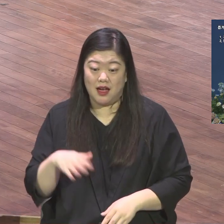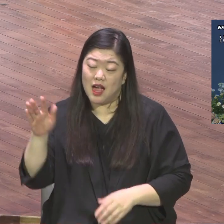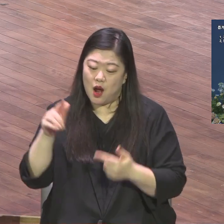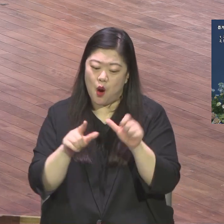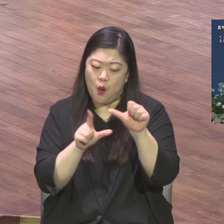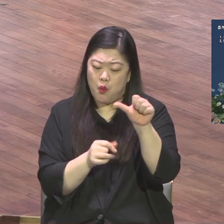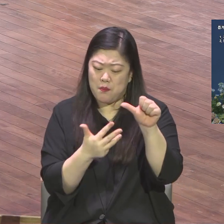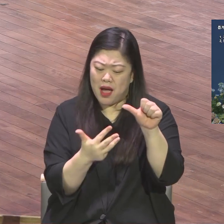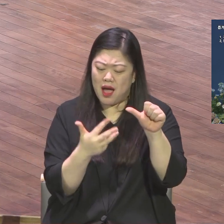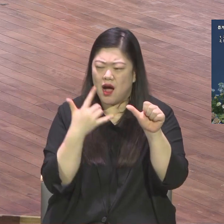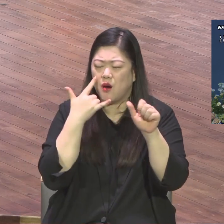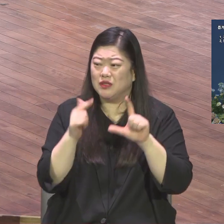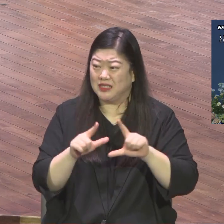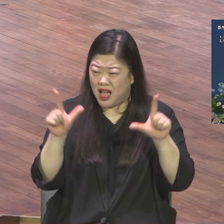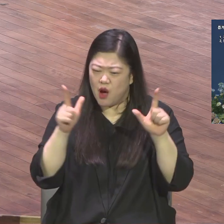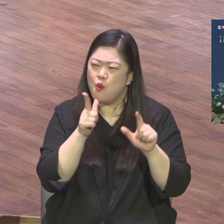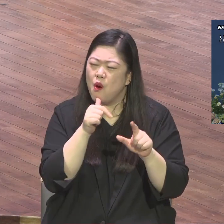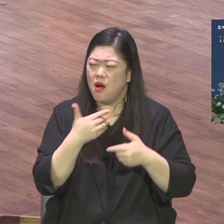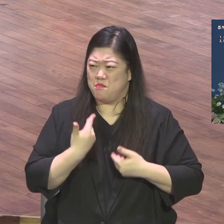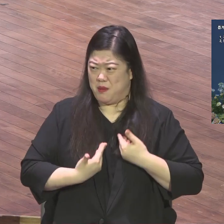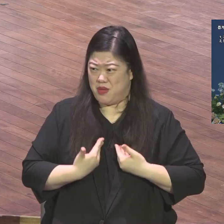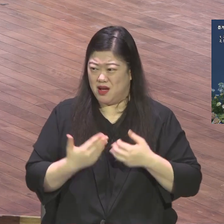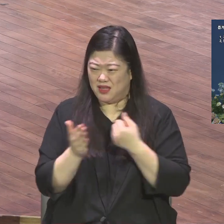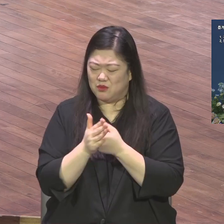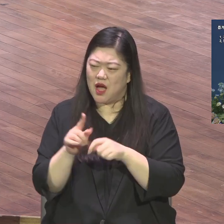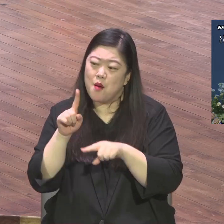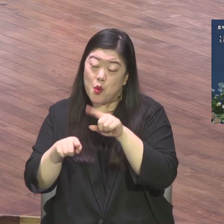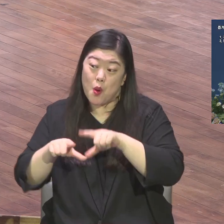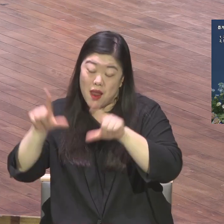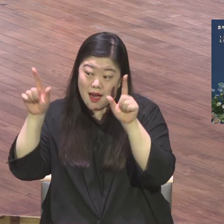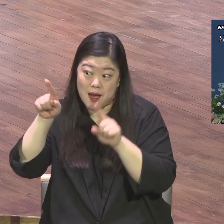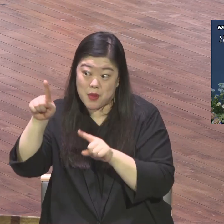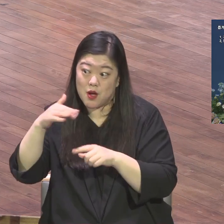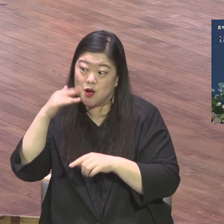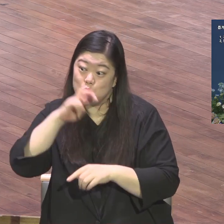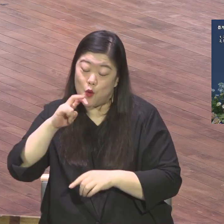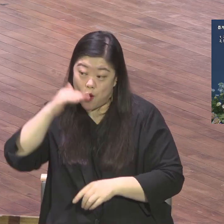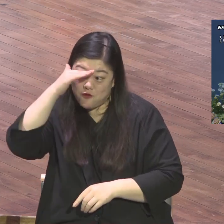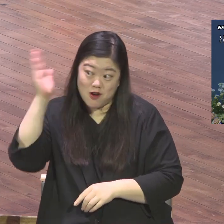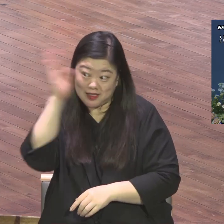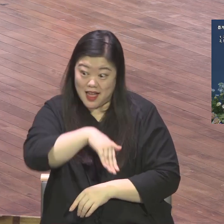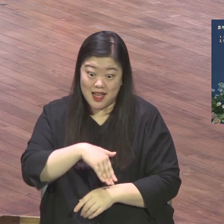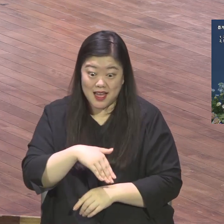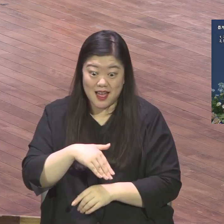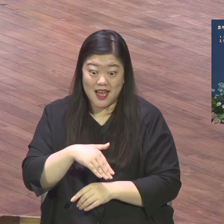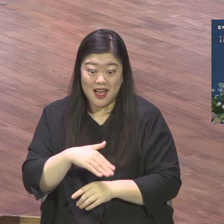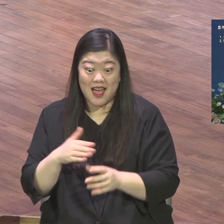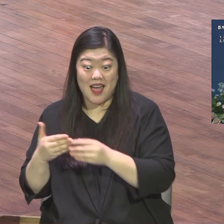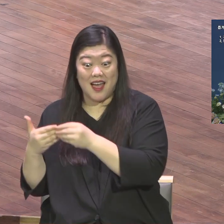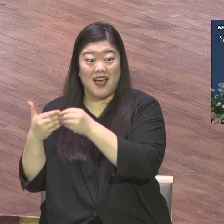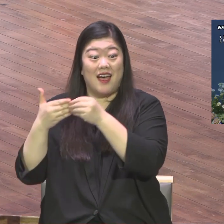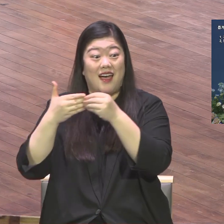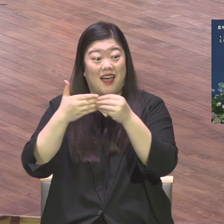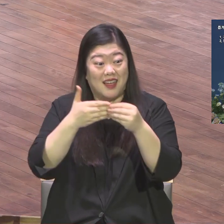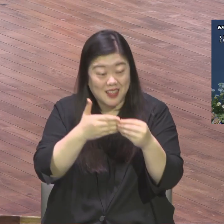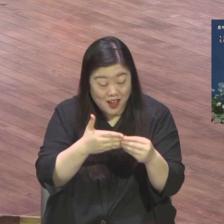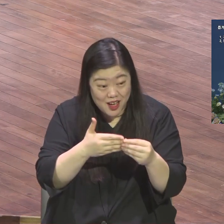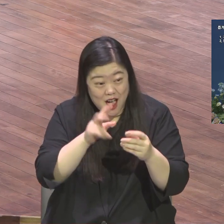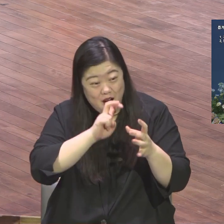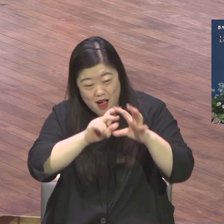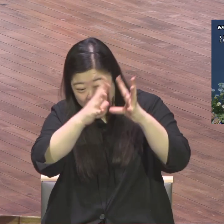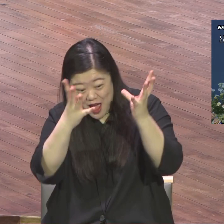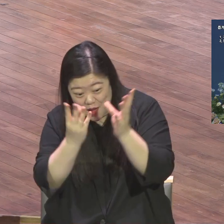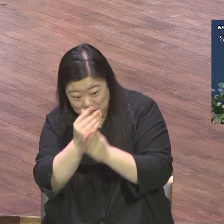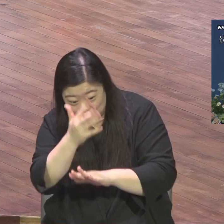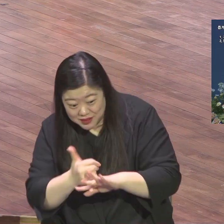날이잖아요. 어버이 날 어째 한번 효도 한번 해보세요. 효도 한번 그래 딱 초청하고 우리는요